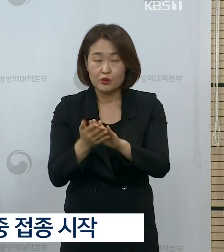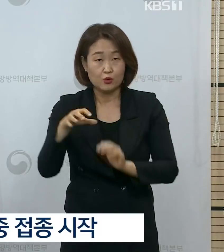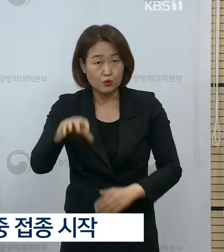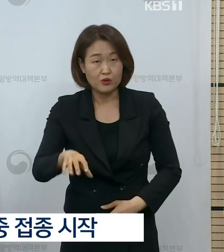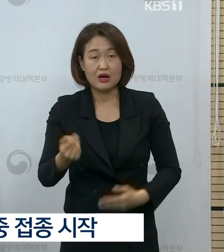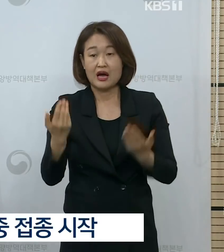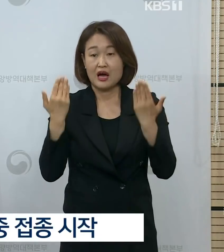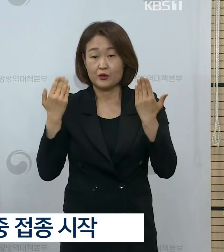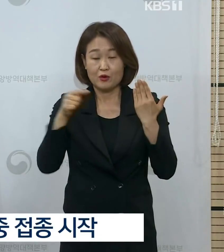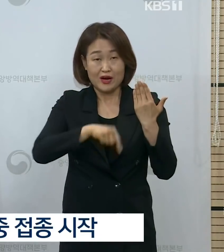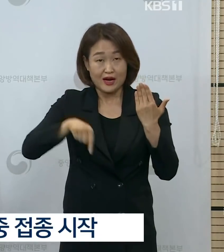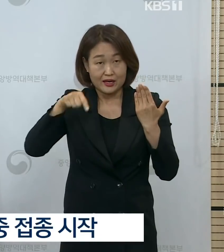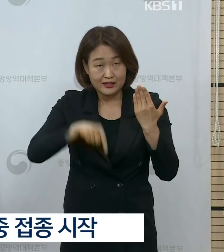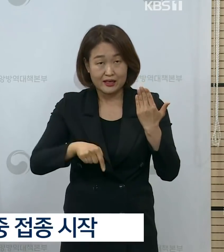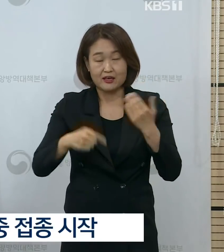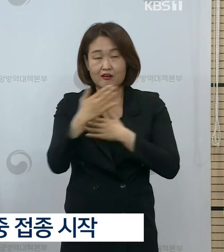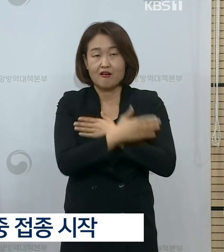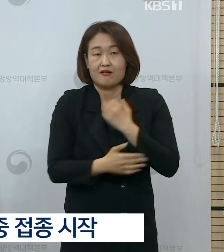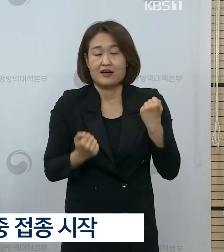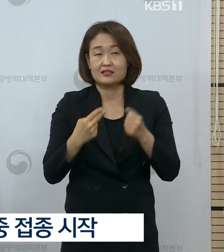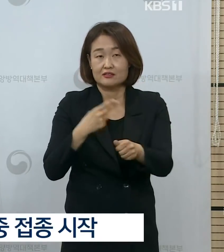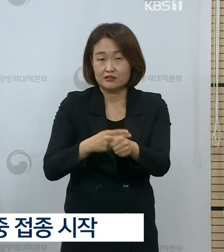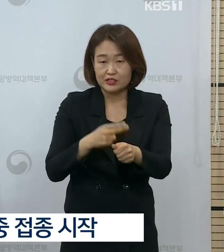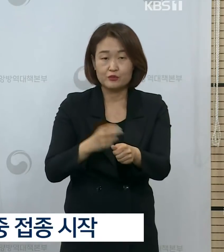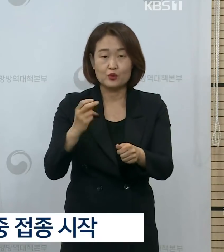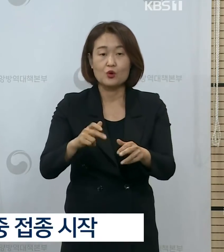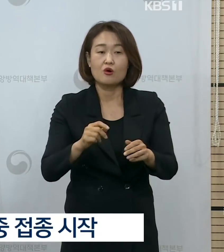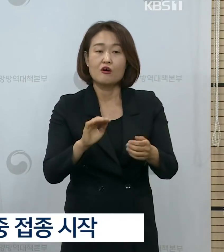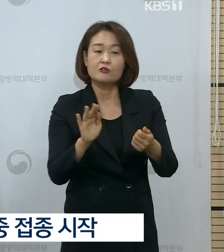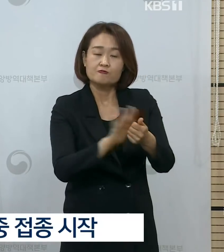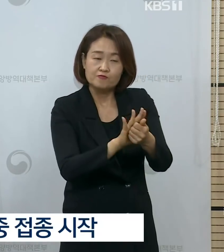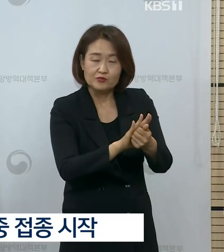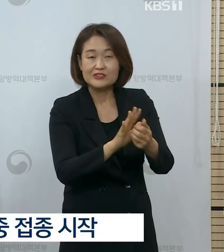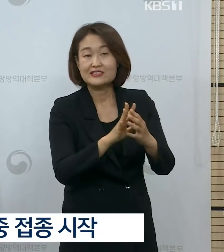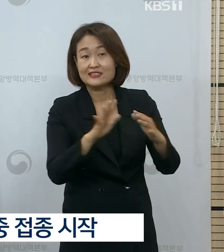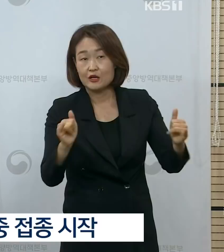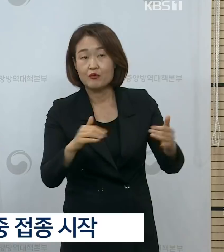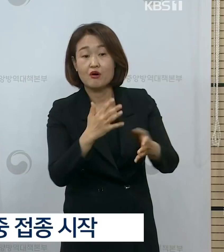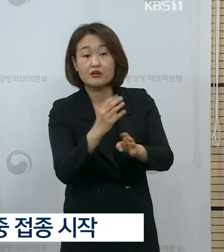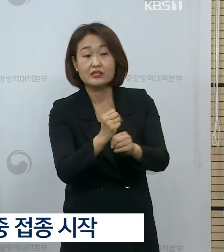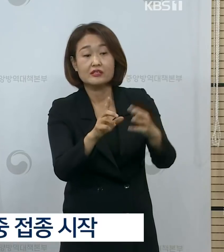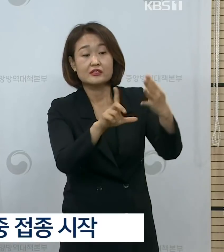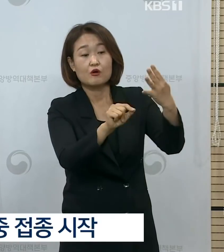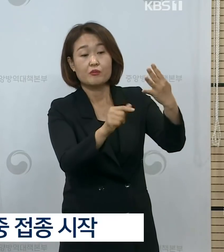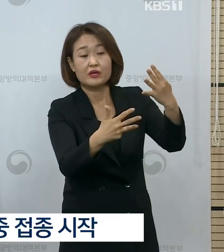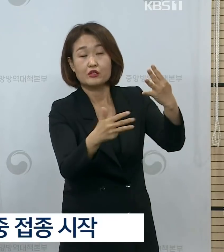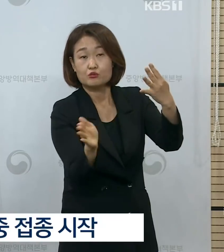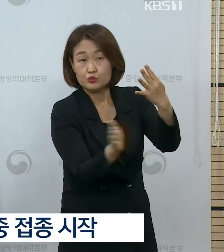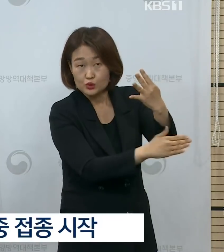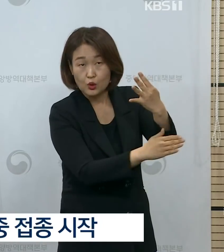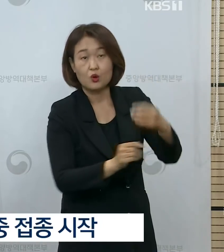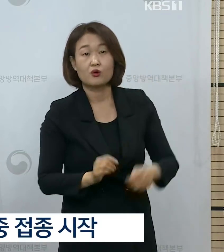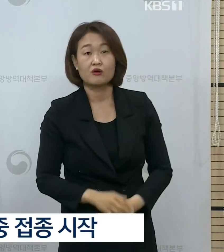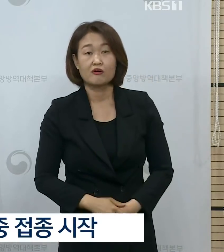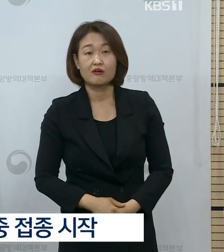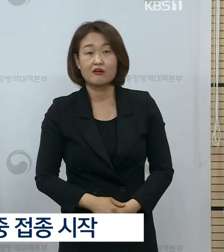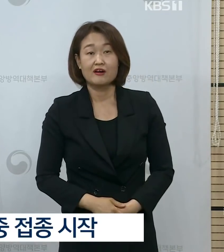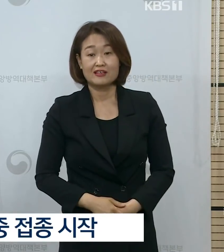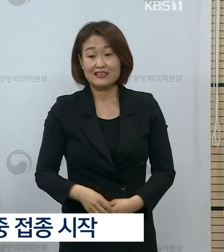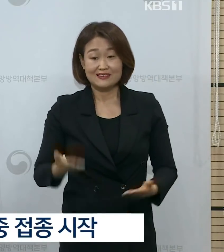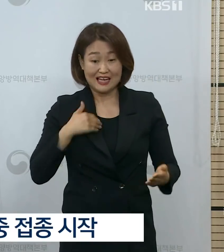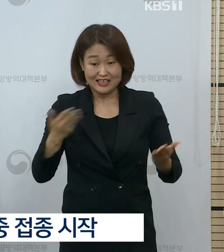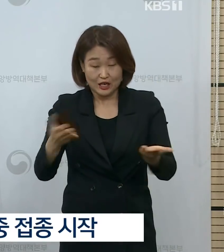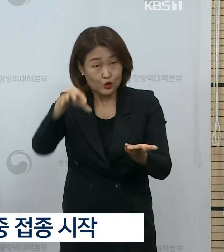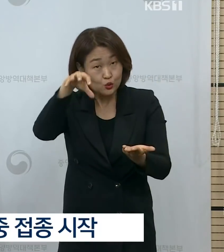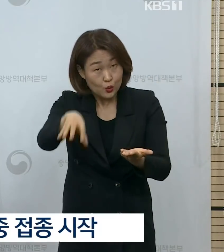보건교사, 어린이집 장애아 전문 교직원 및 간호 인력에 대해서는 4월 8일부터 근무지 관할 보건소에서